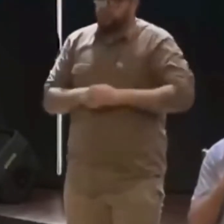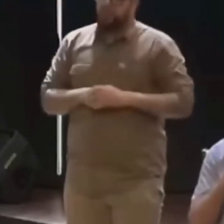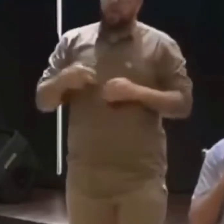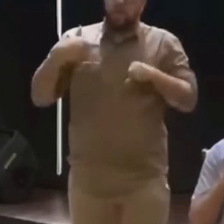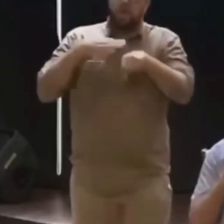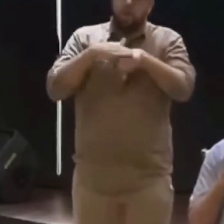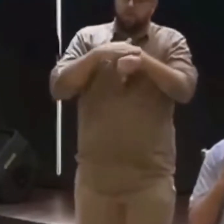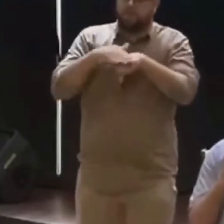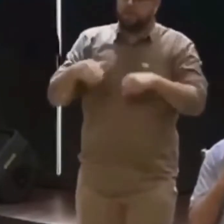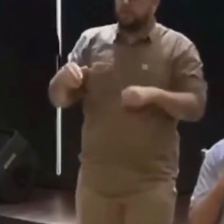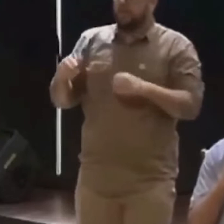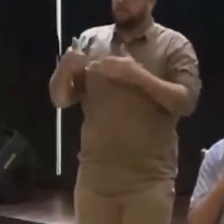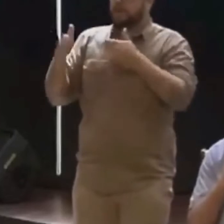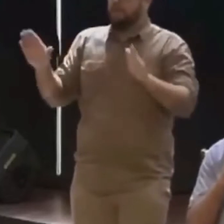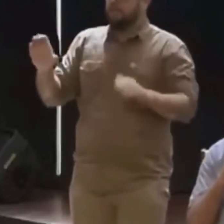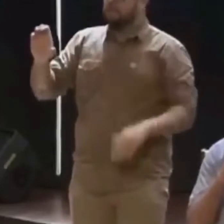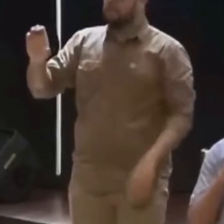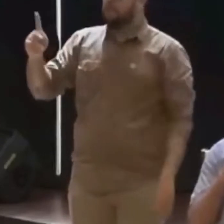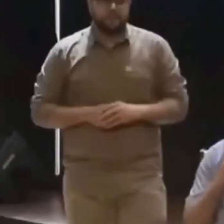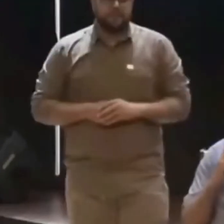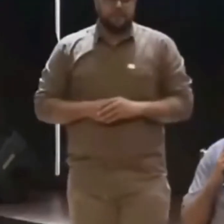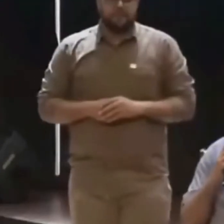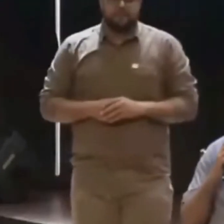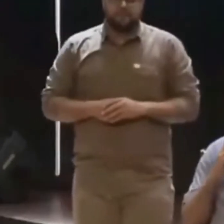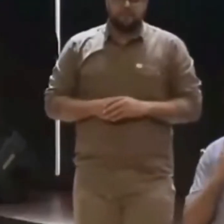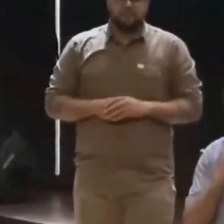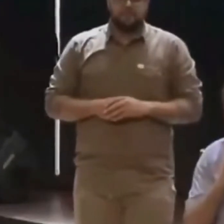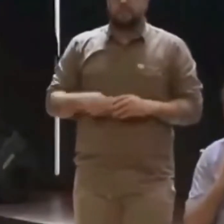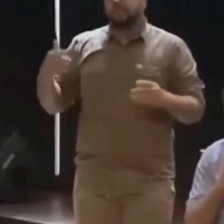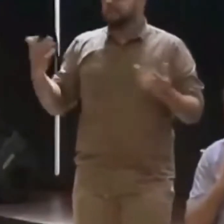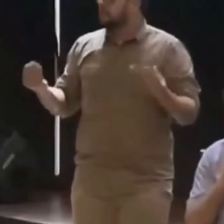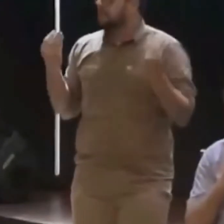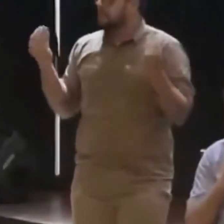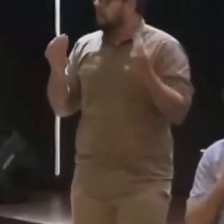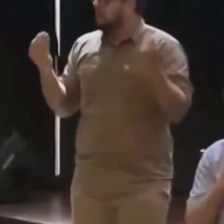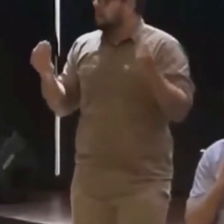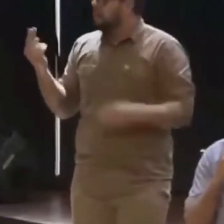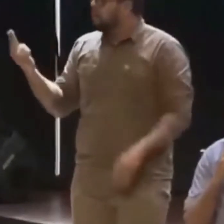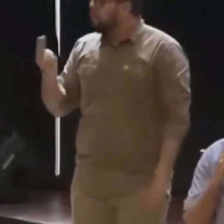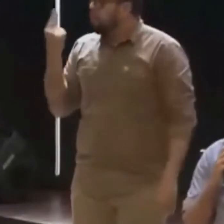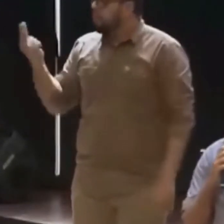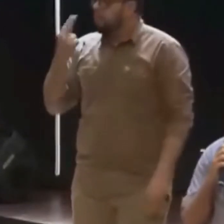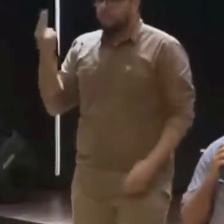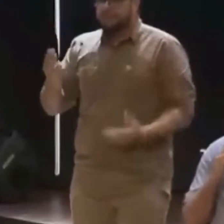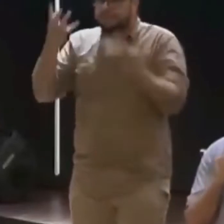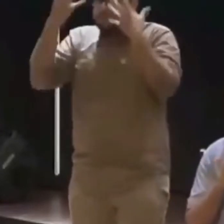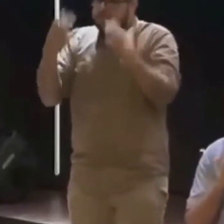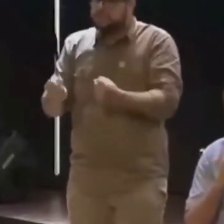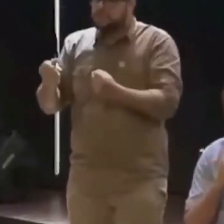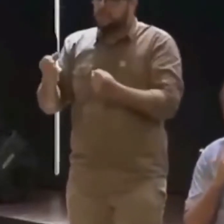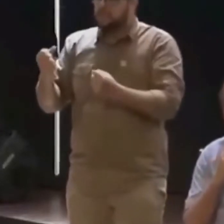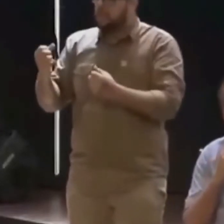CPI segunda-feira. Vamos para dentro da Petrobras. É inadmissível. Com uma crise